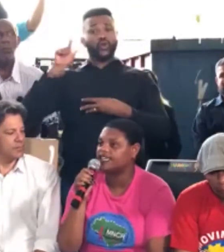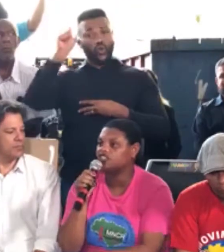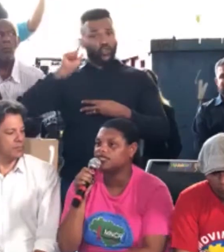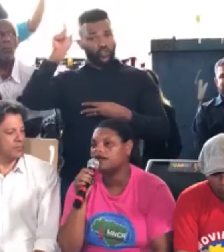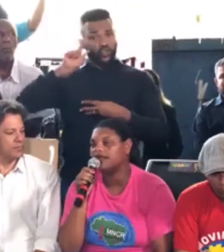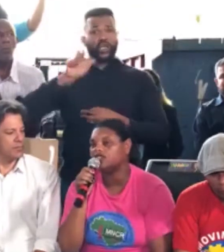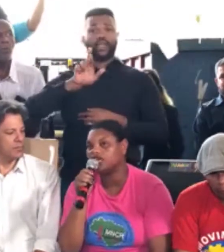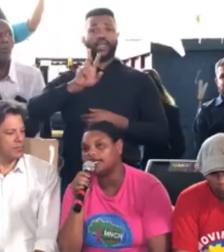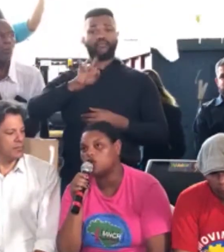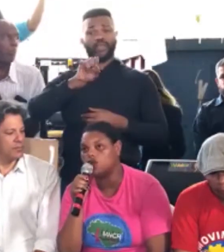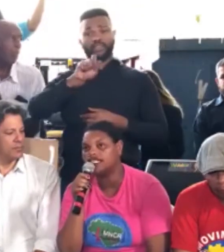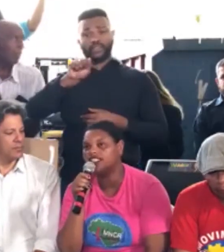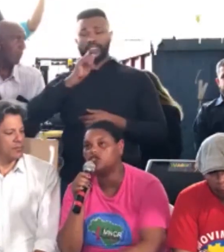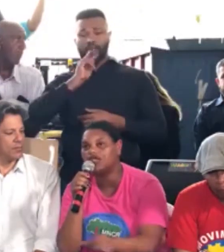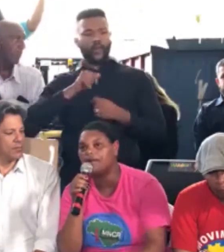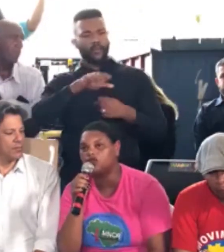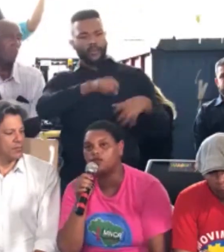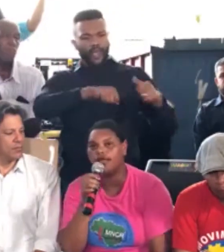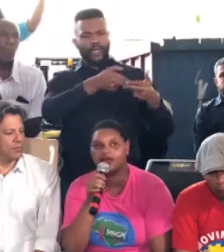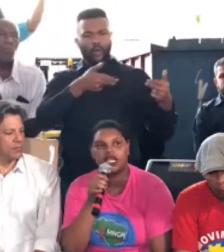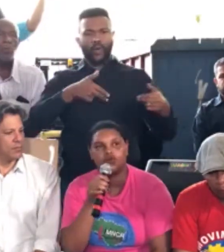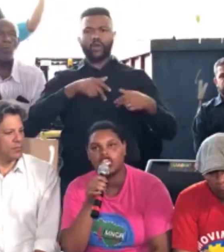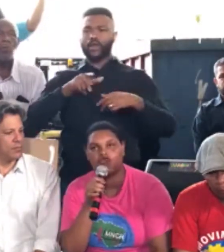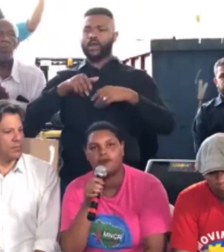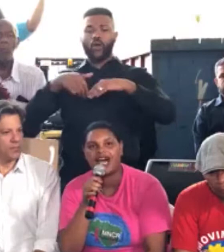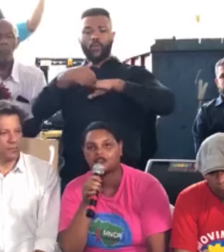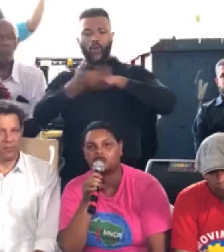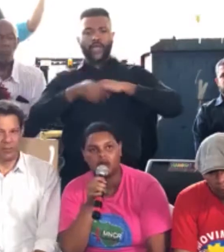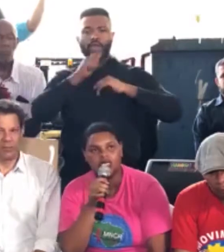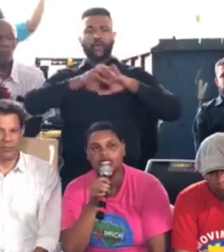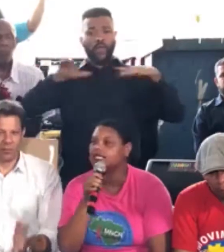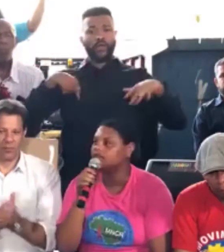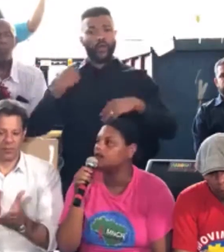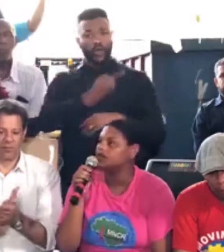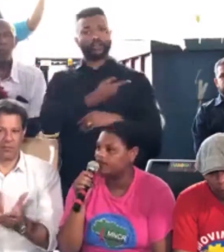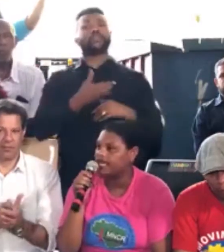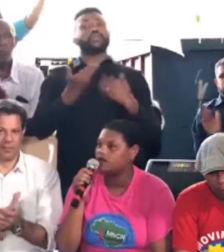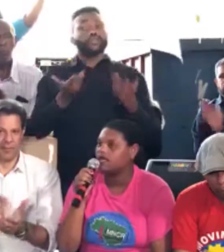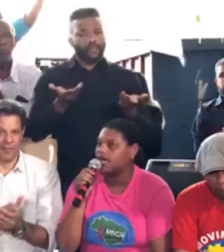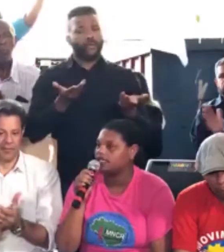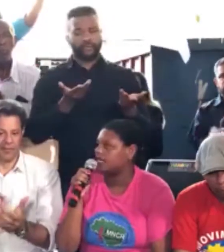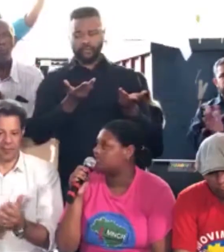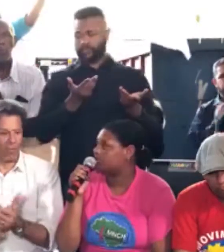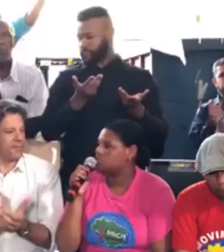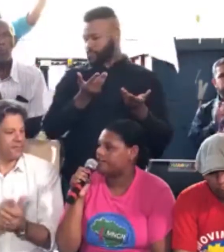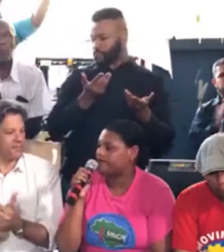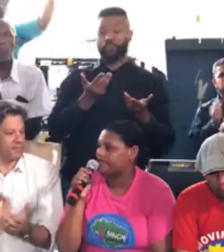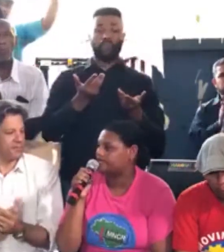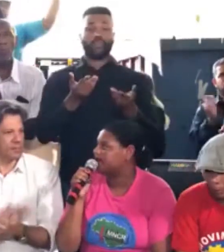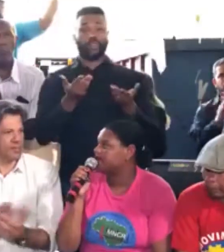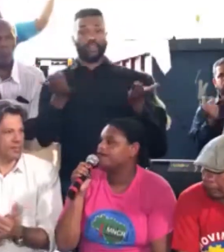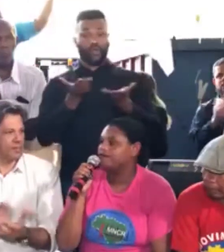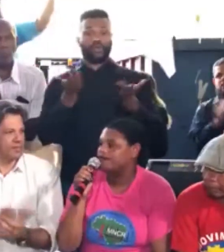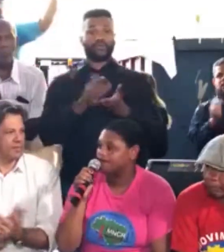reversa, quem tira as embalagens das ruas, quem descontamina os bueiros, os rios, os mares, somos nós. Então, veio a logística